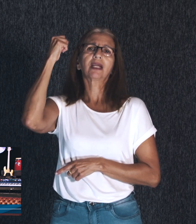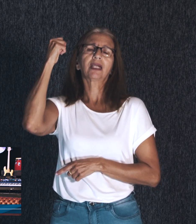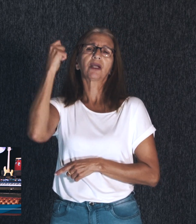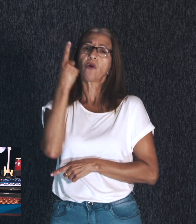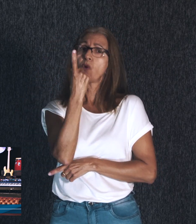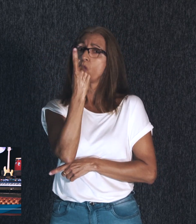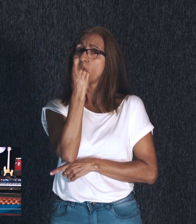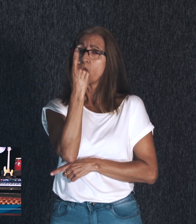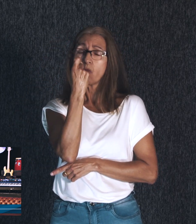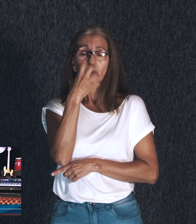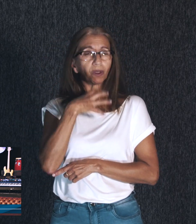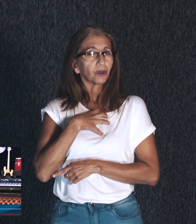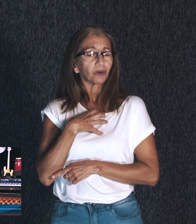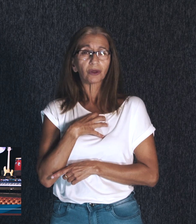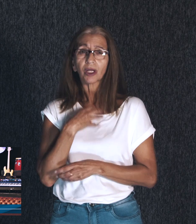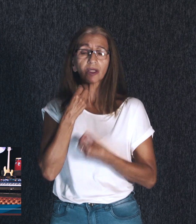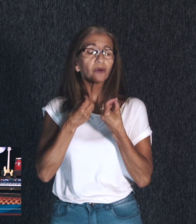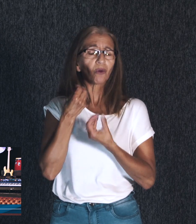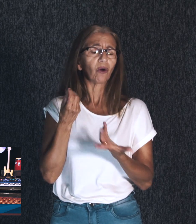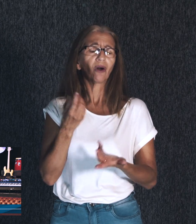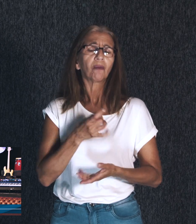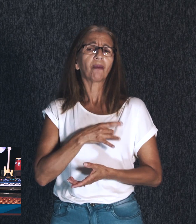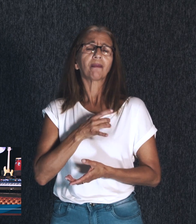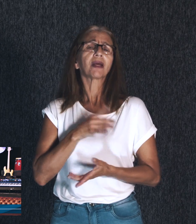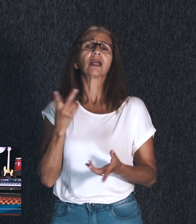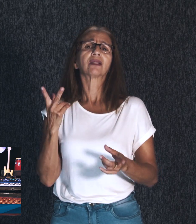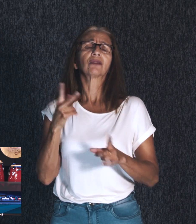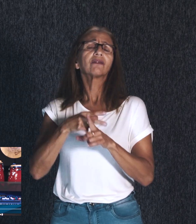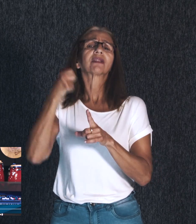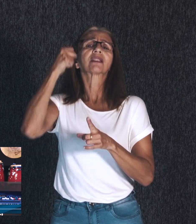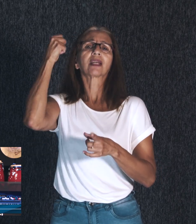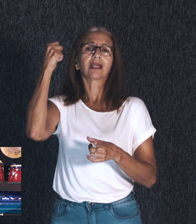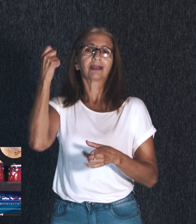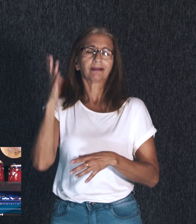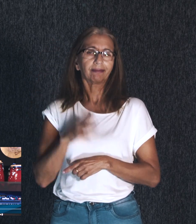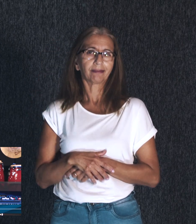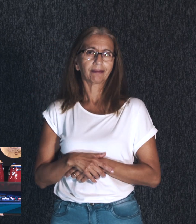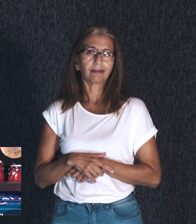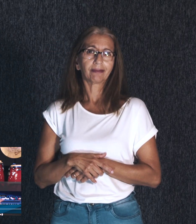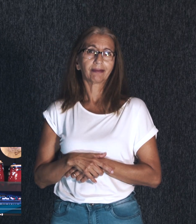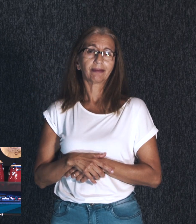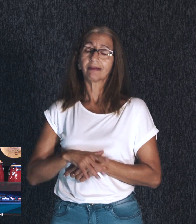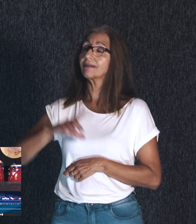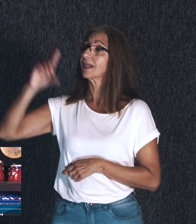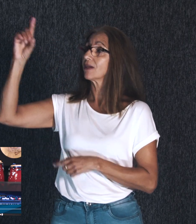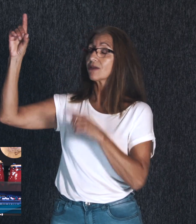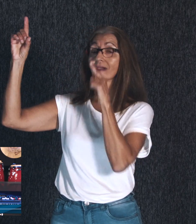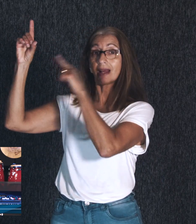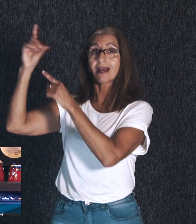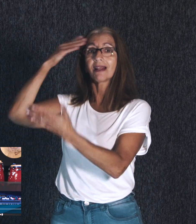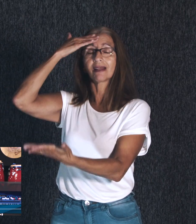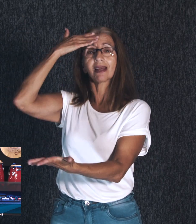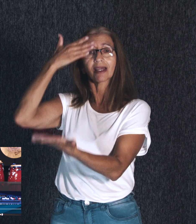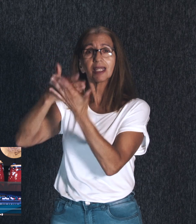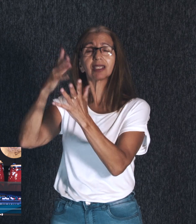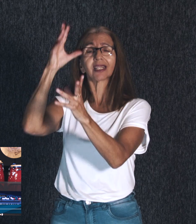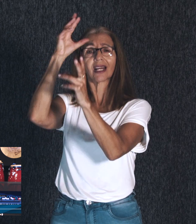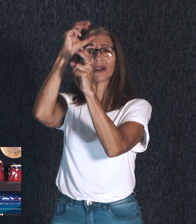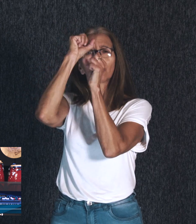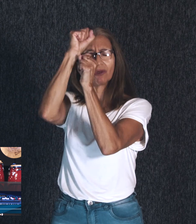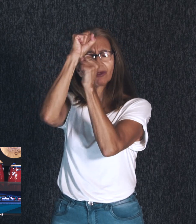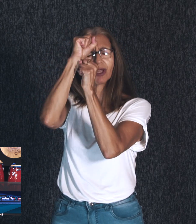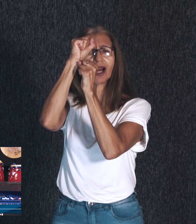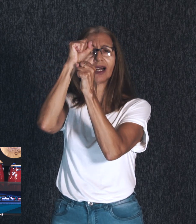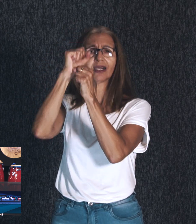confiança, depositar toda a sua confiança neste Deus que nós vimos aqui em Isaías. Coloque a sua